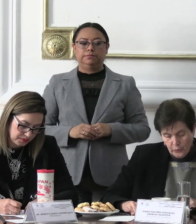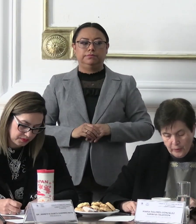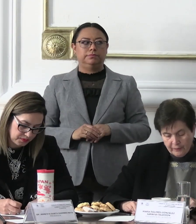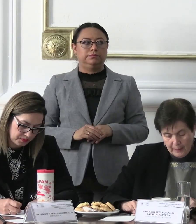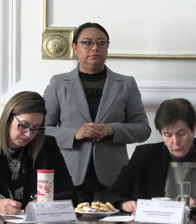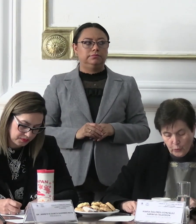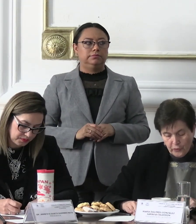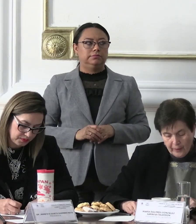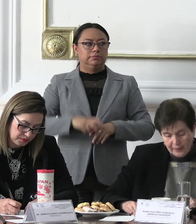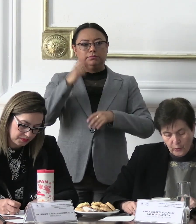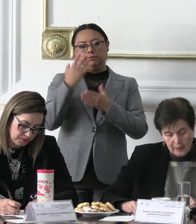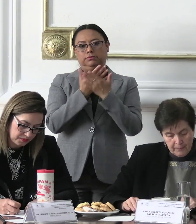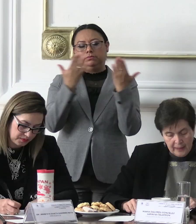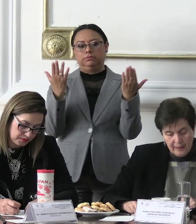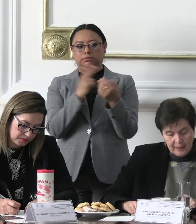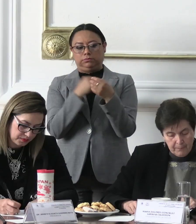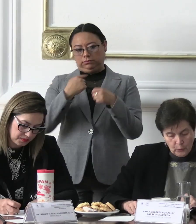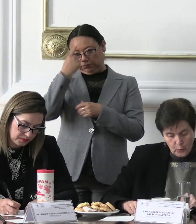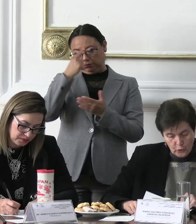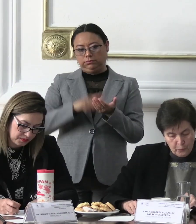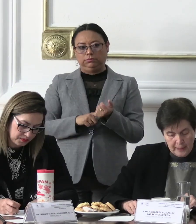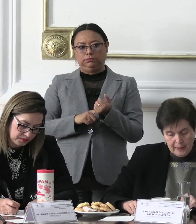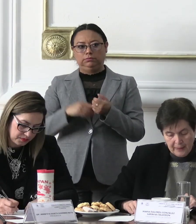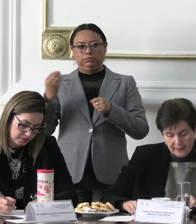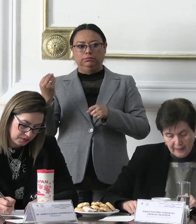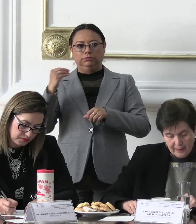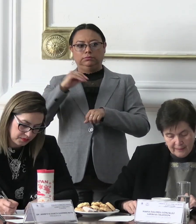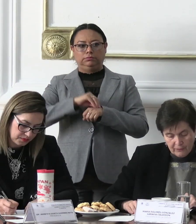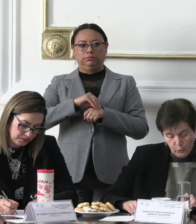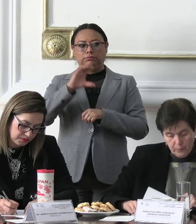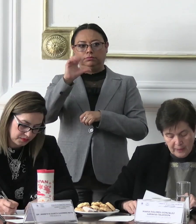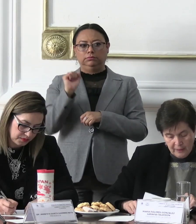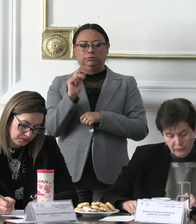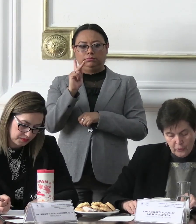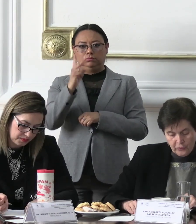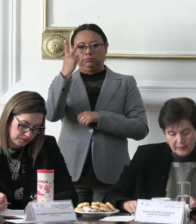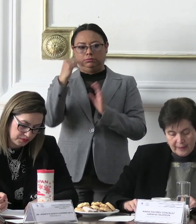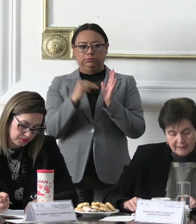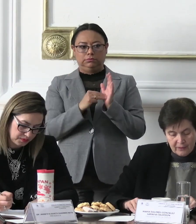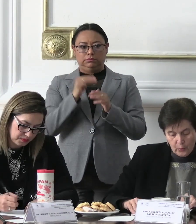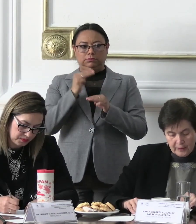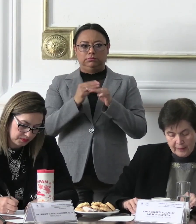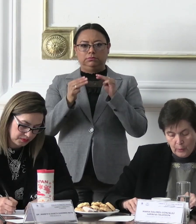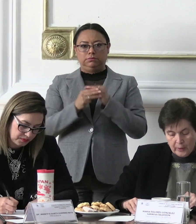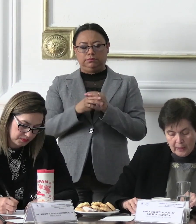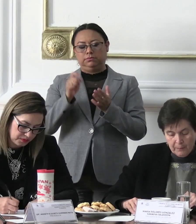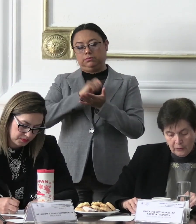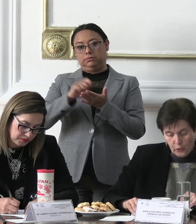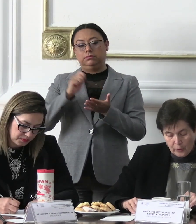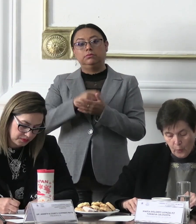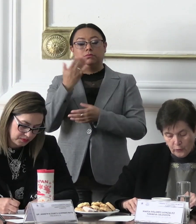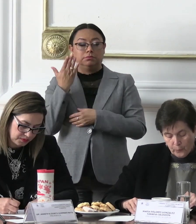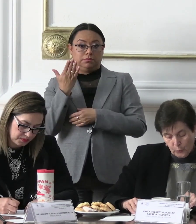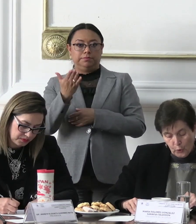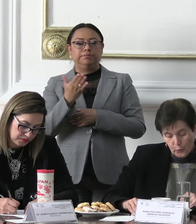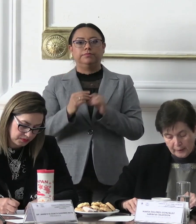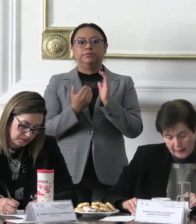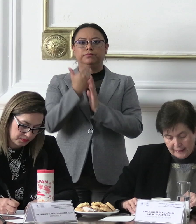Por ello, estamos considerando también el capítulo 2000 de materiales y suministros, en el que se solicita un incremento